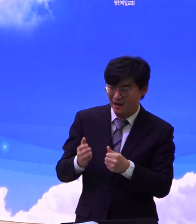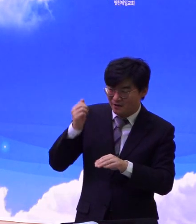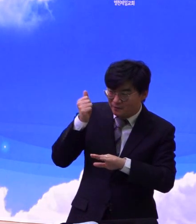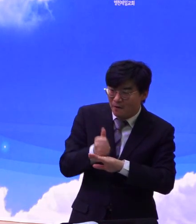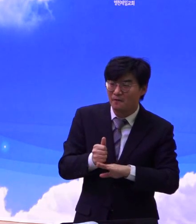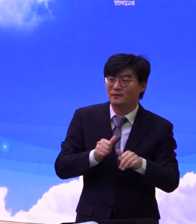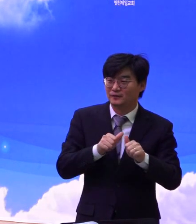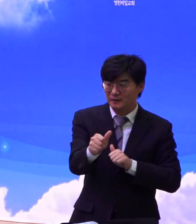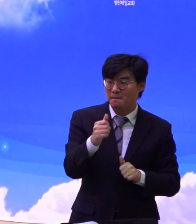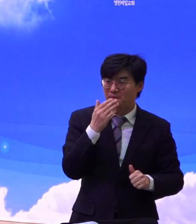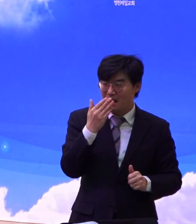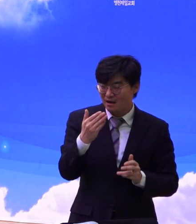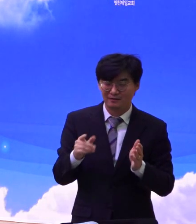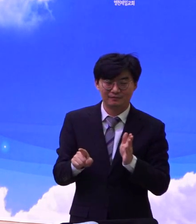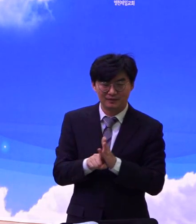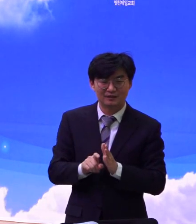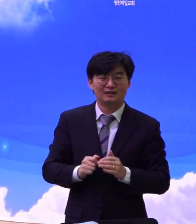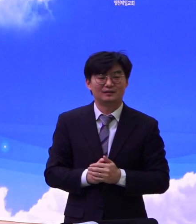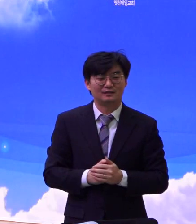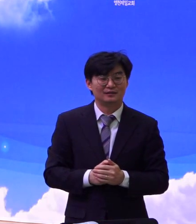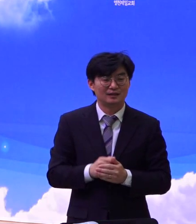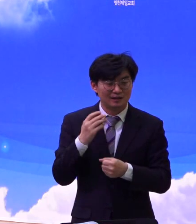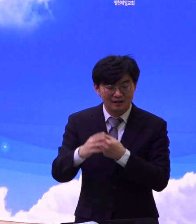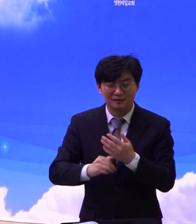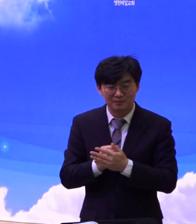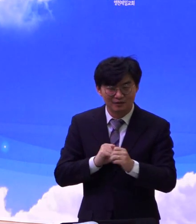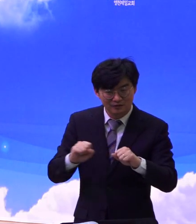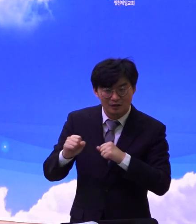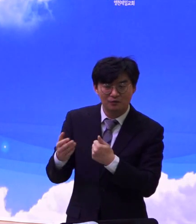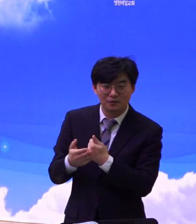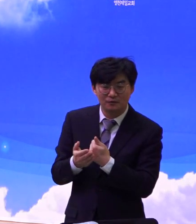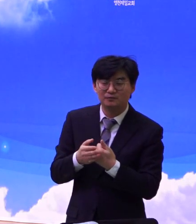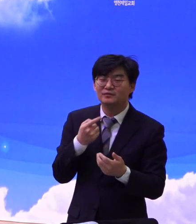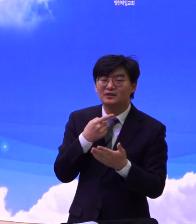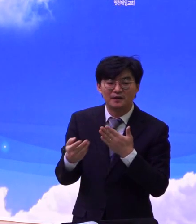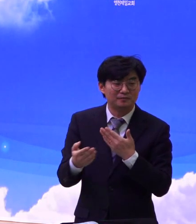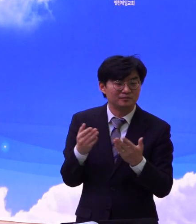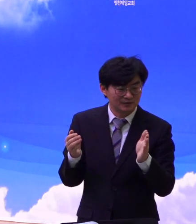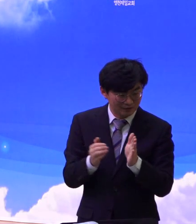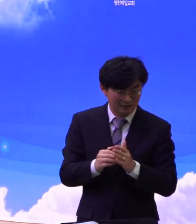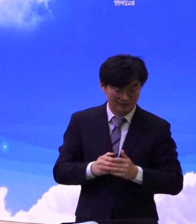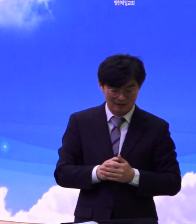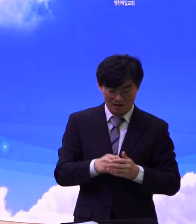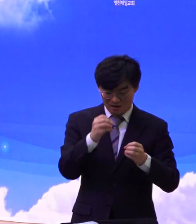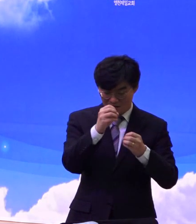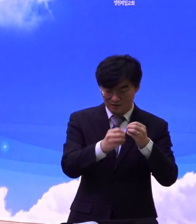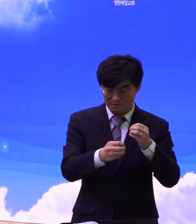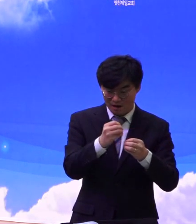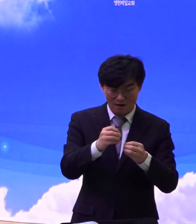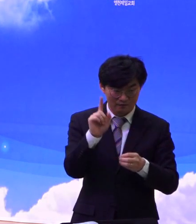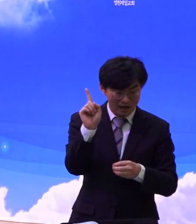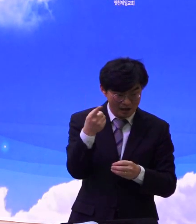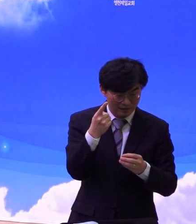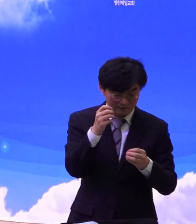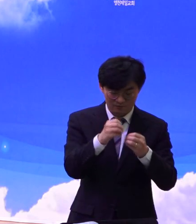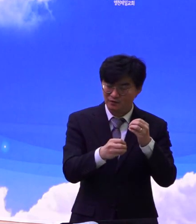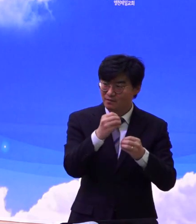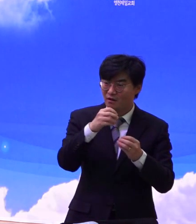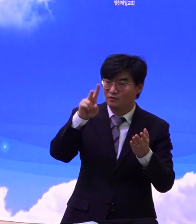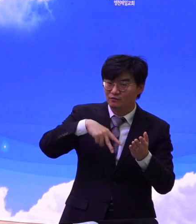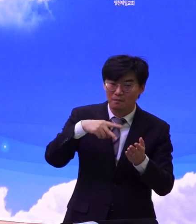고백했고 그 하나님의 역사들을 체험했습니다. 여러분 잘 아시는 시편 23편을 보시면 4절에